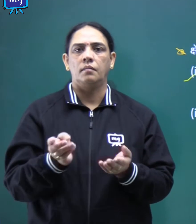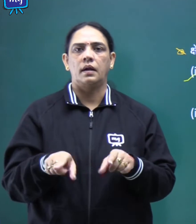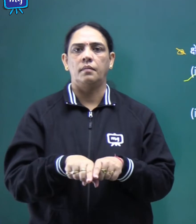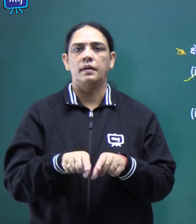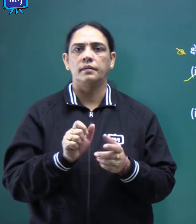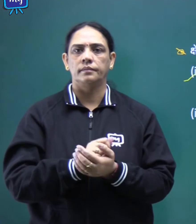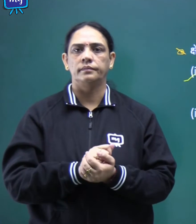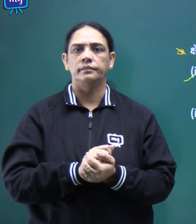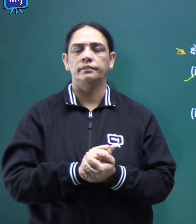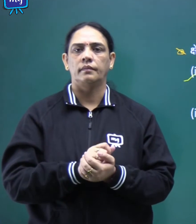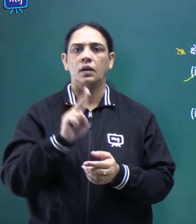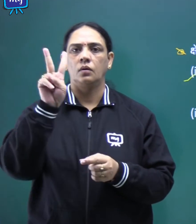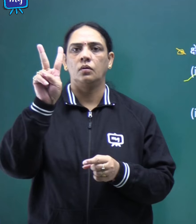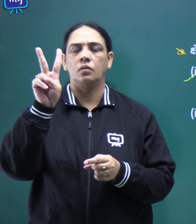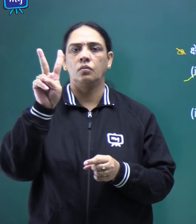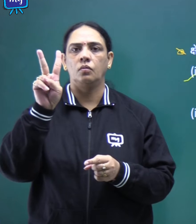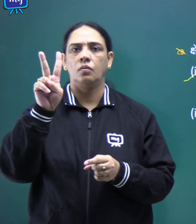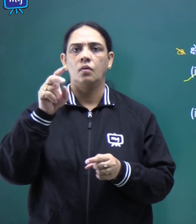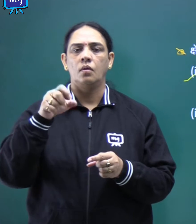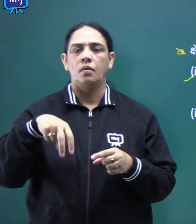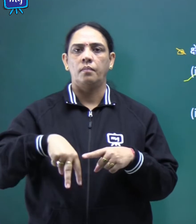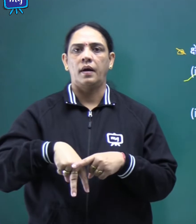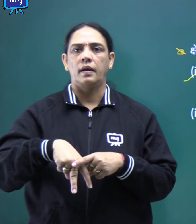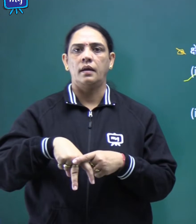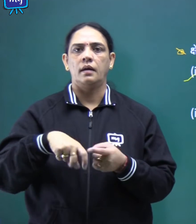बराबर 2 पाई r